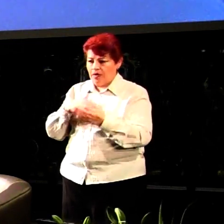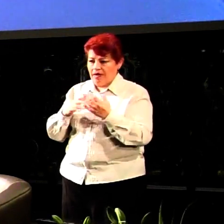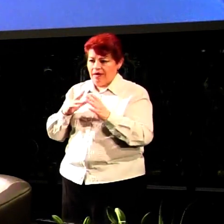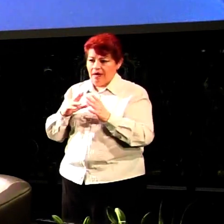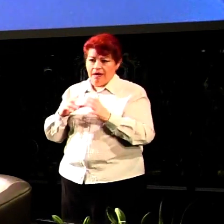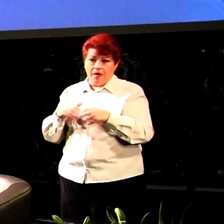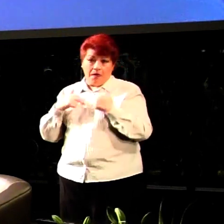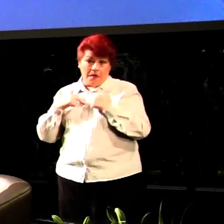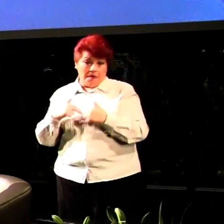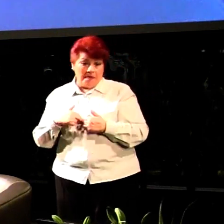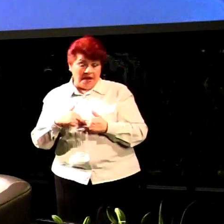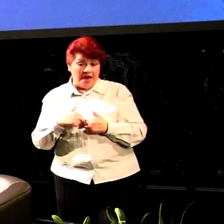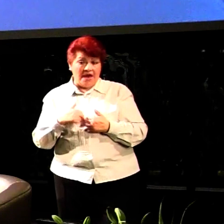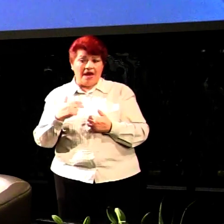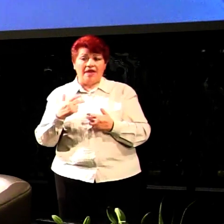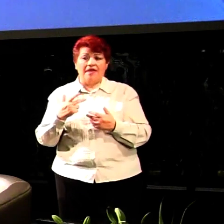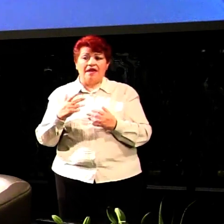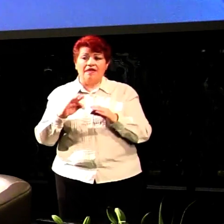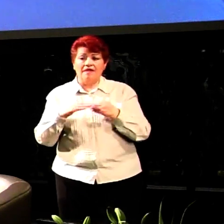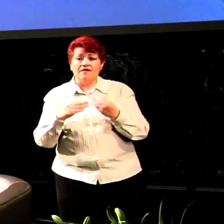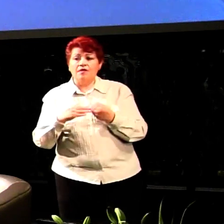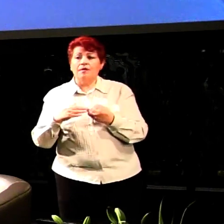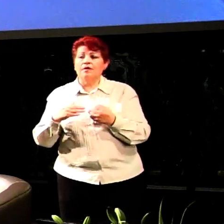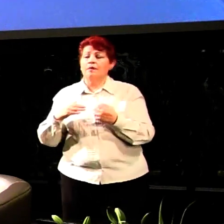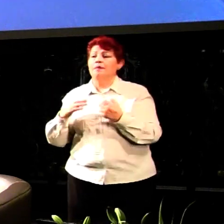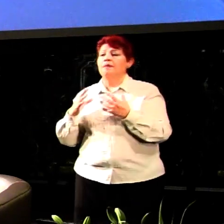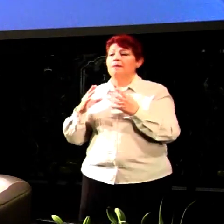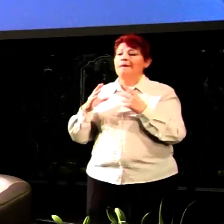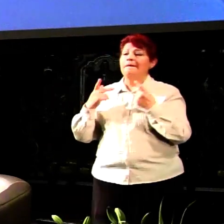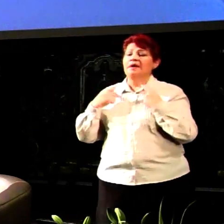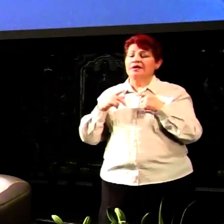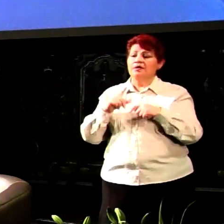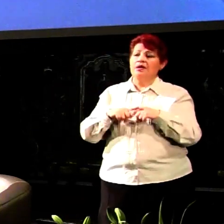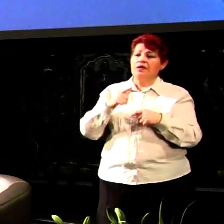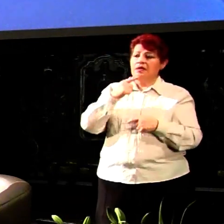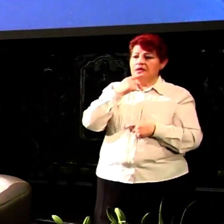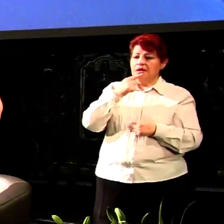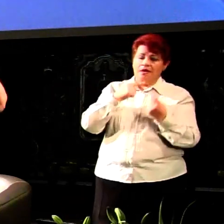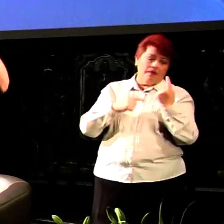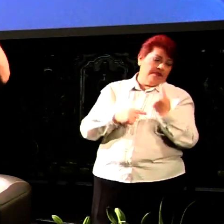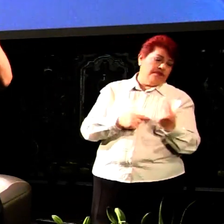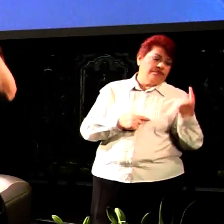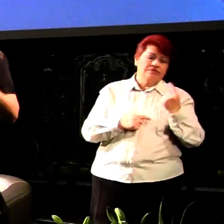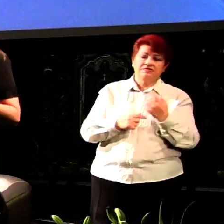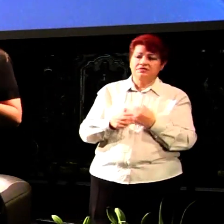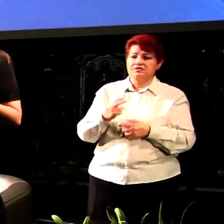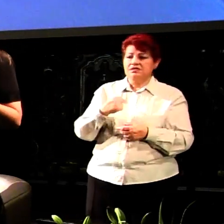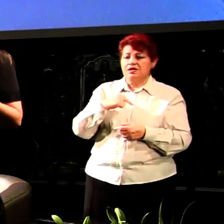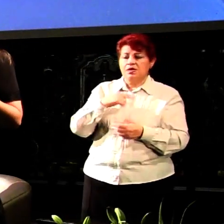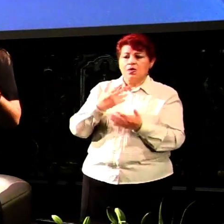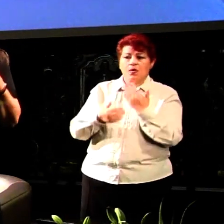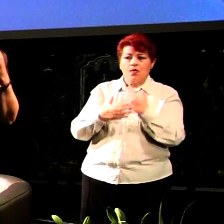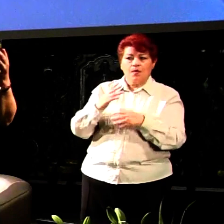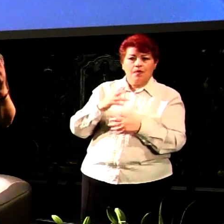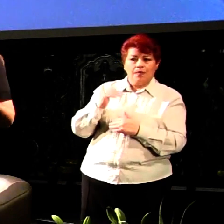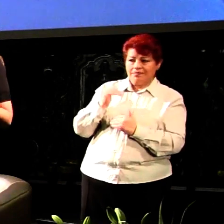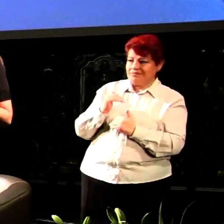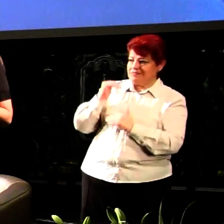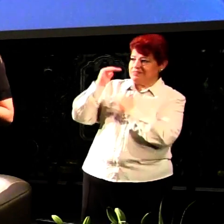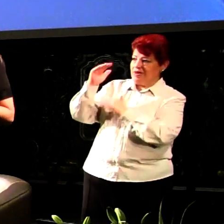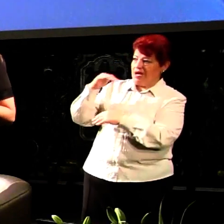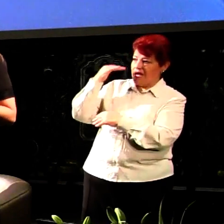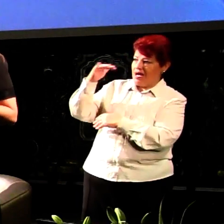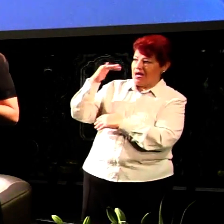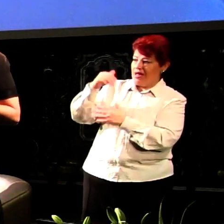parte humana y toda esta parte de formación personal con los niños desde chiquitos y no esperando a que sean grandes y que se enfrenten